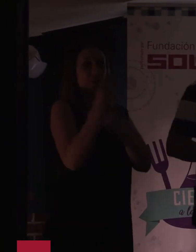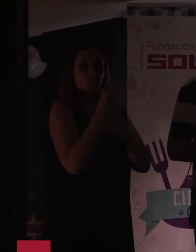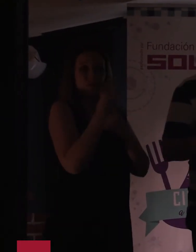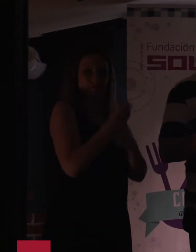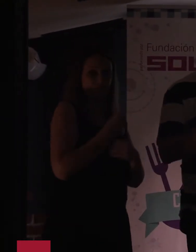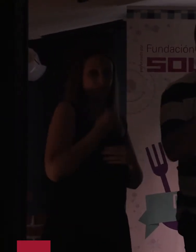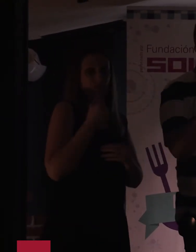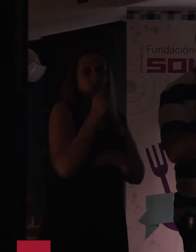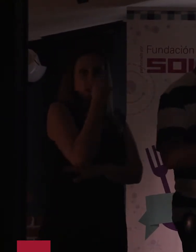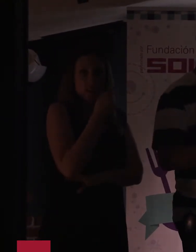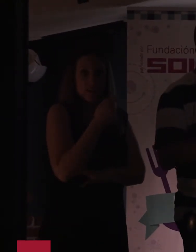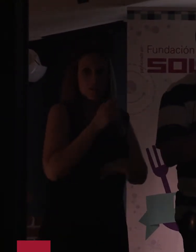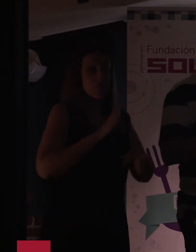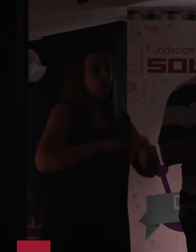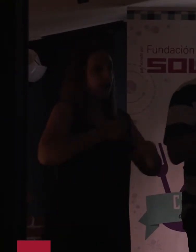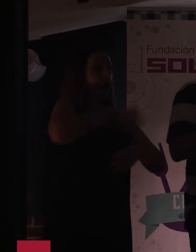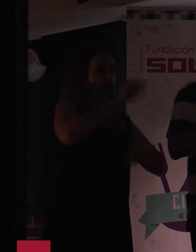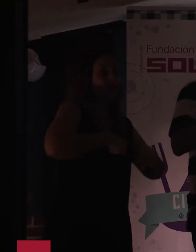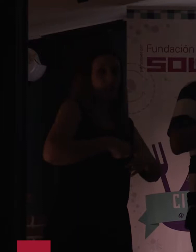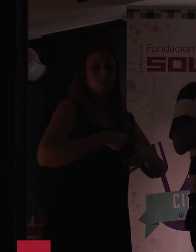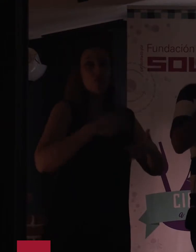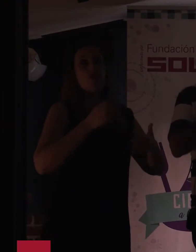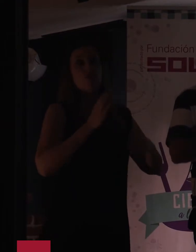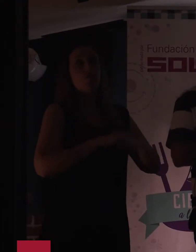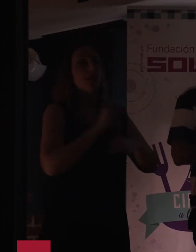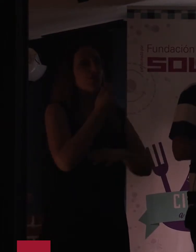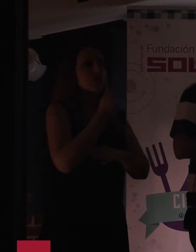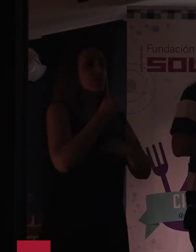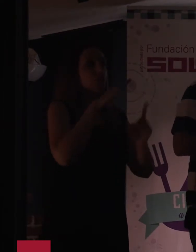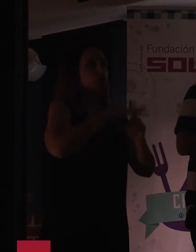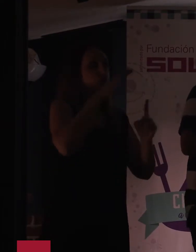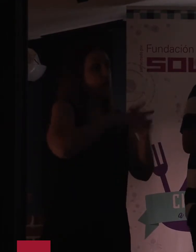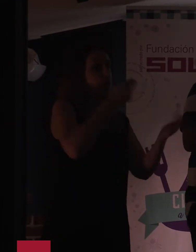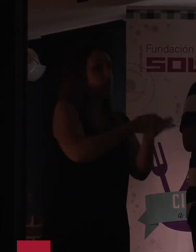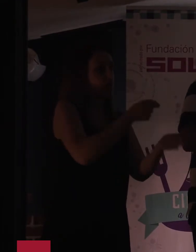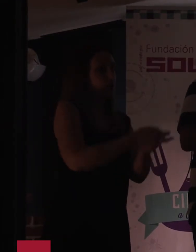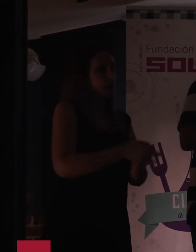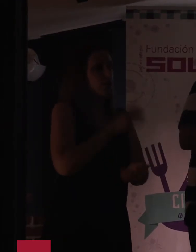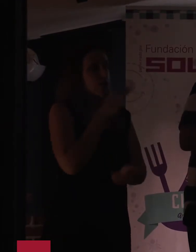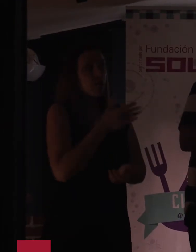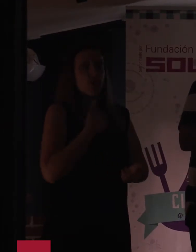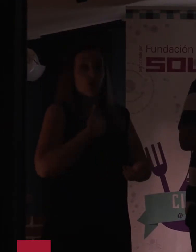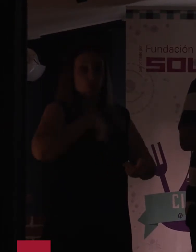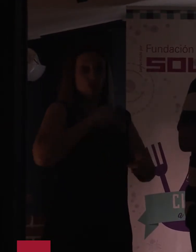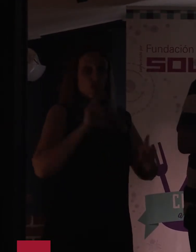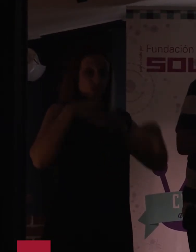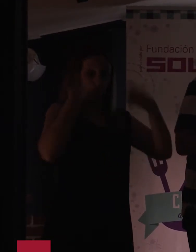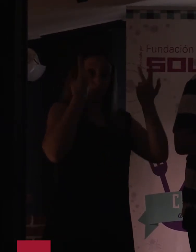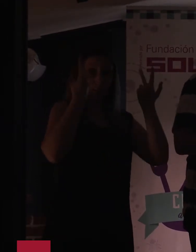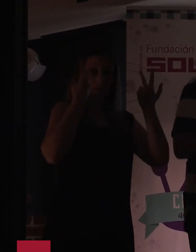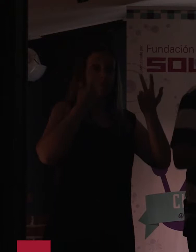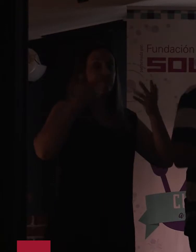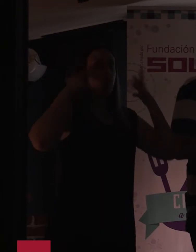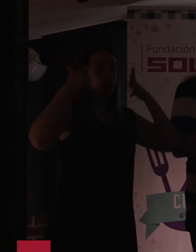temas de contratos, gente que se pelee por conseguir que las facturas se paguen, porque nos permite a nosotros concentrarnos